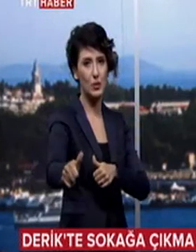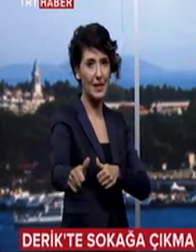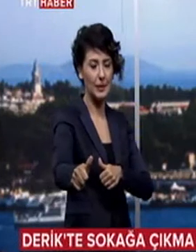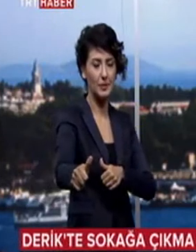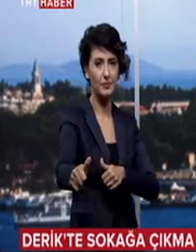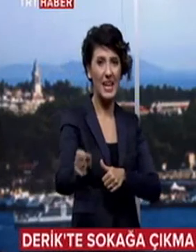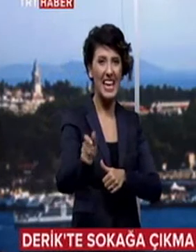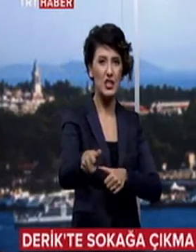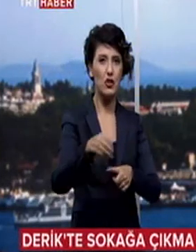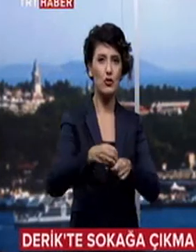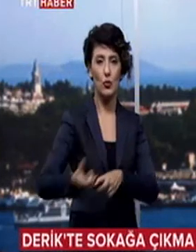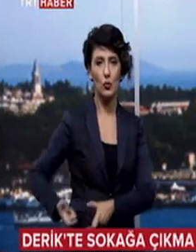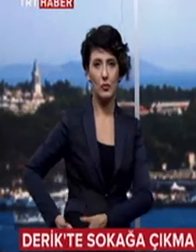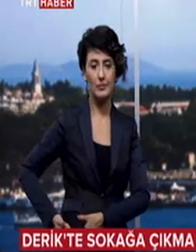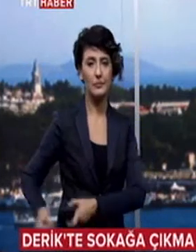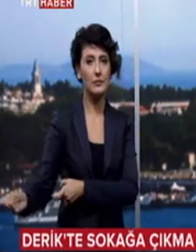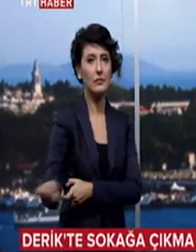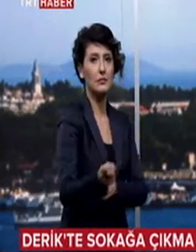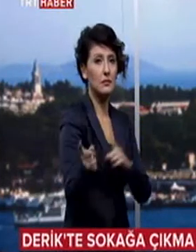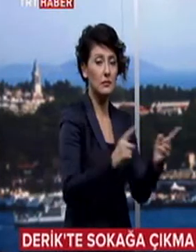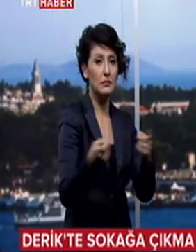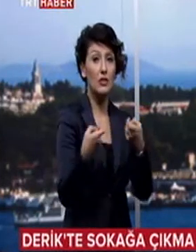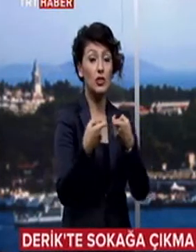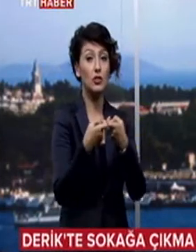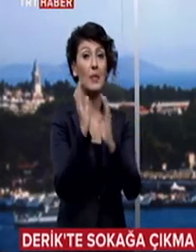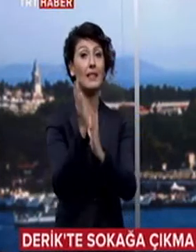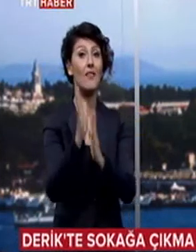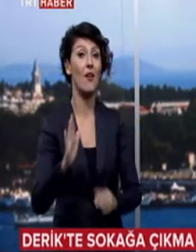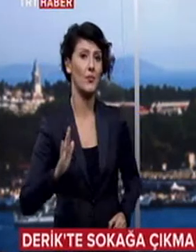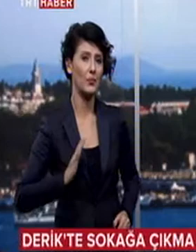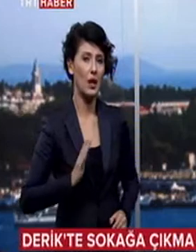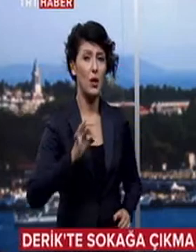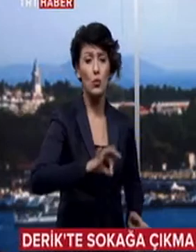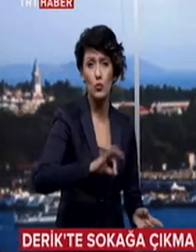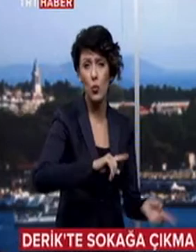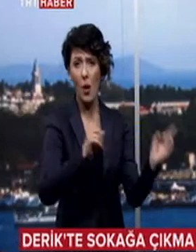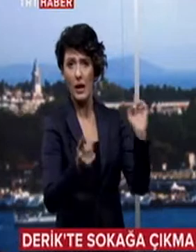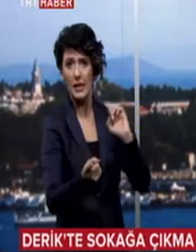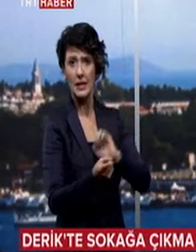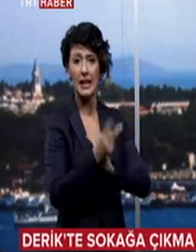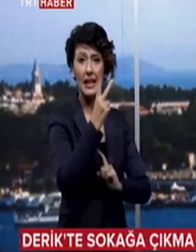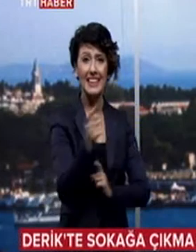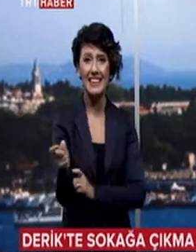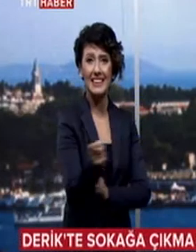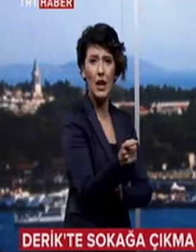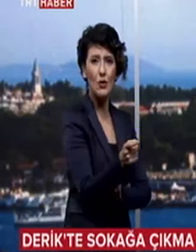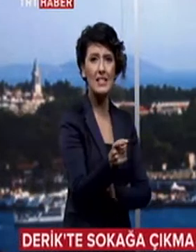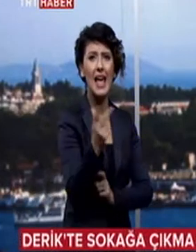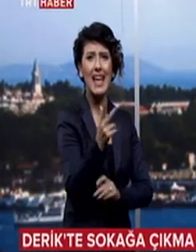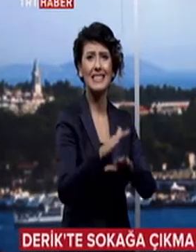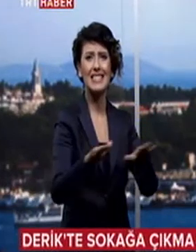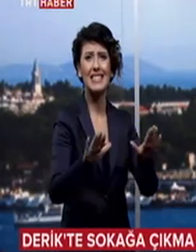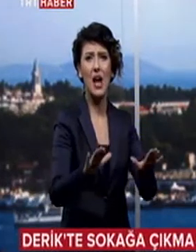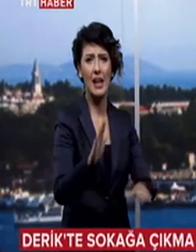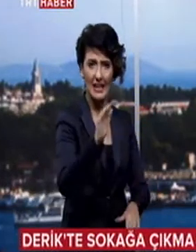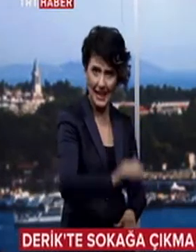uzatıldı. İlçede güvenlik güçleriyle teröristler arasındaki çatışmalar devam ediyor. Şu ana kadar iki